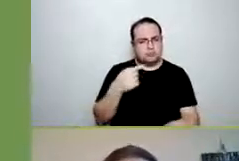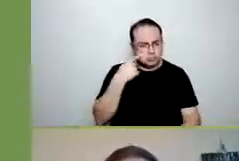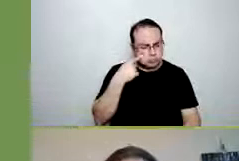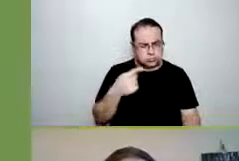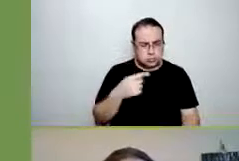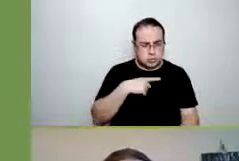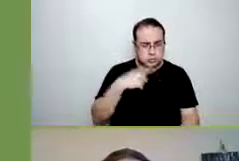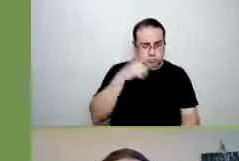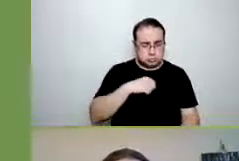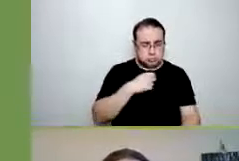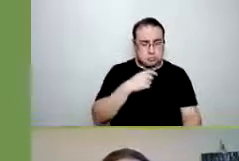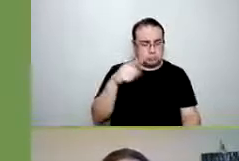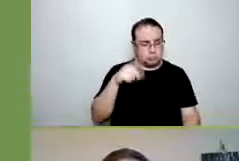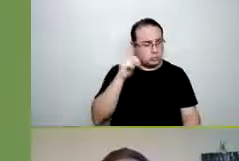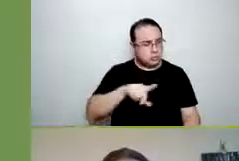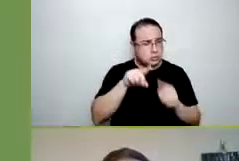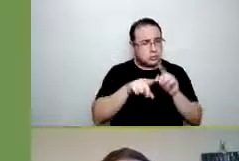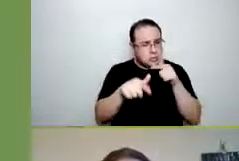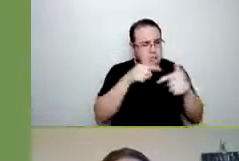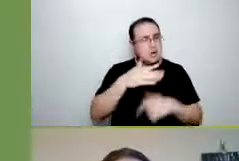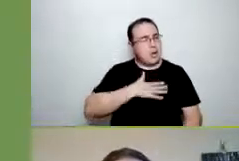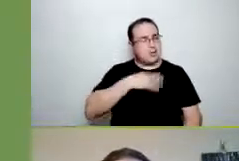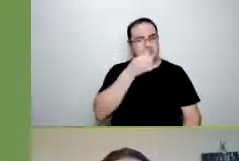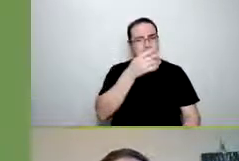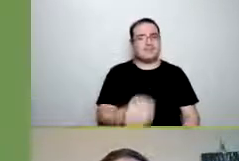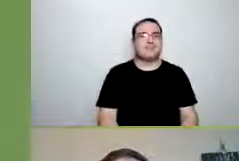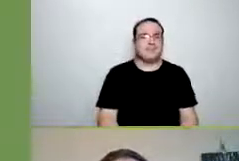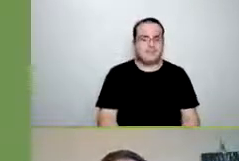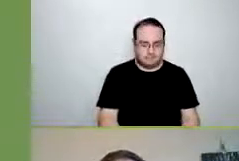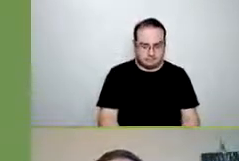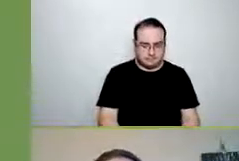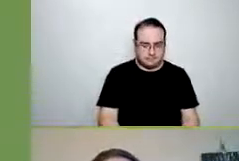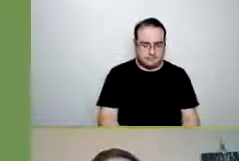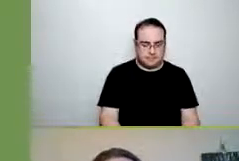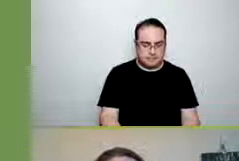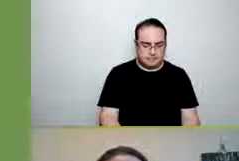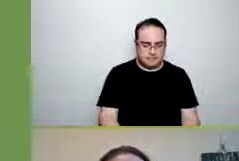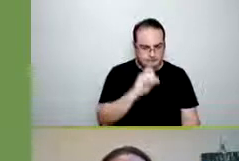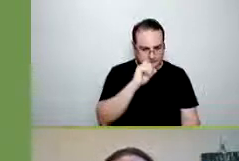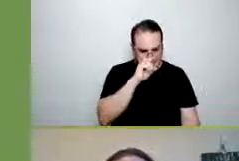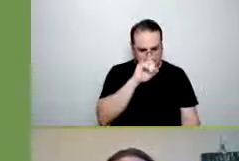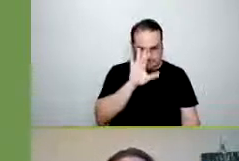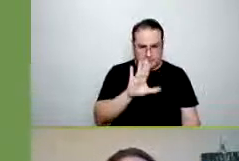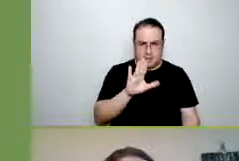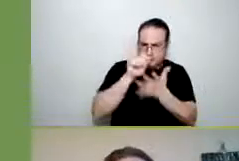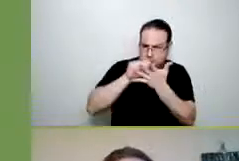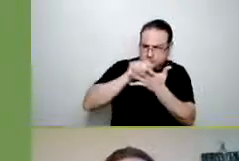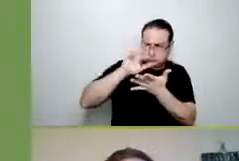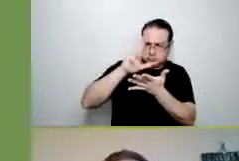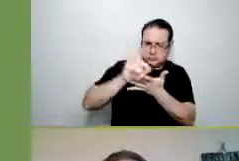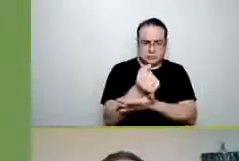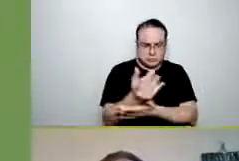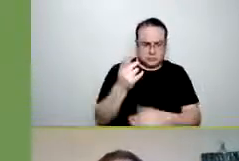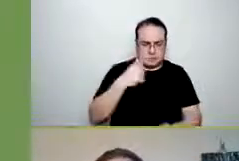até agradável de se trabalhar. Mas para fazer a anotação, tem